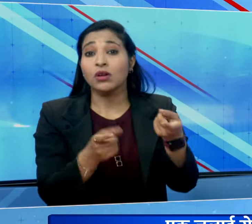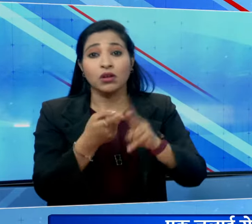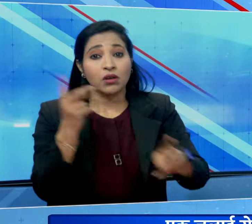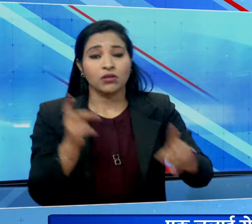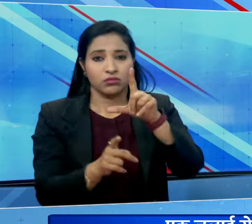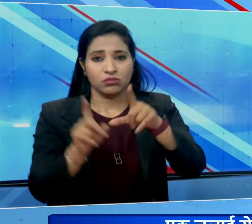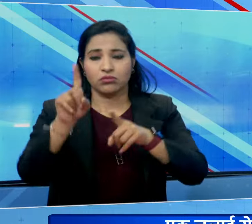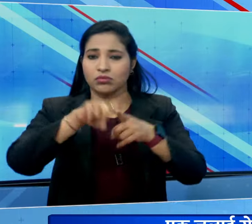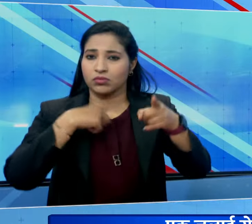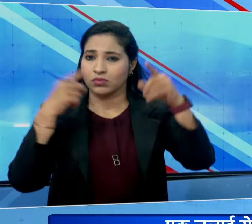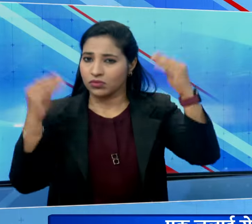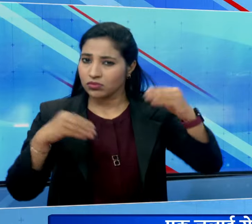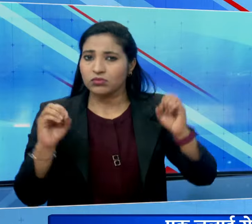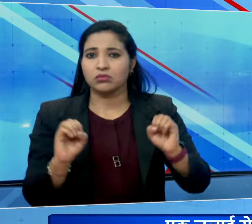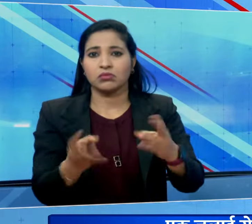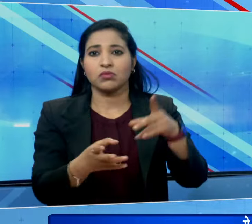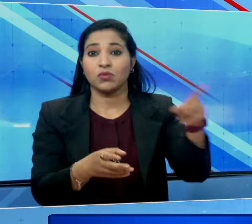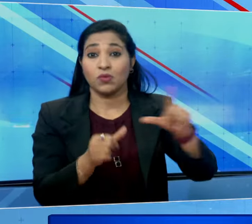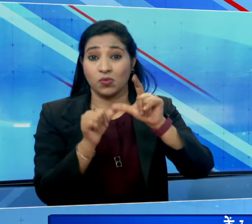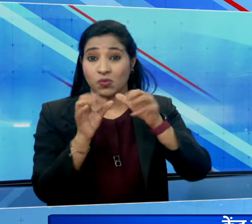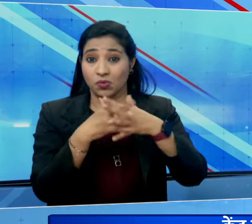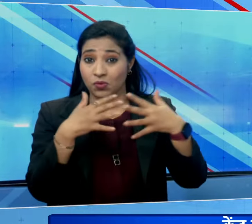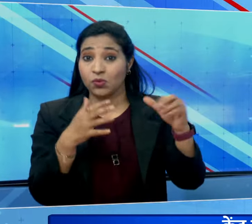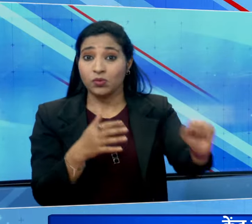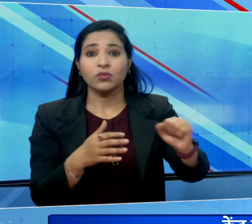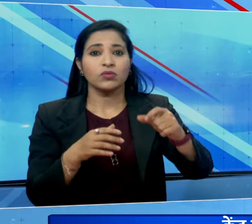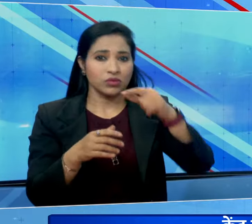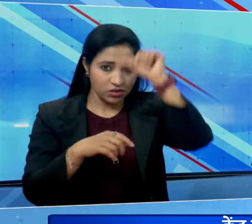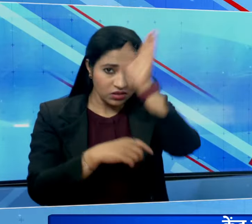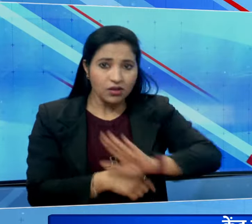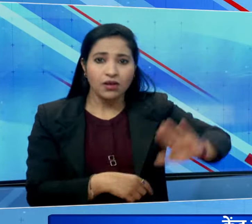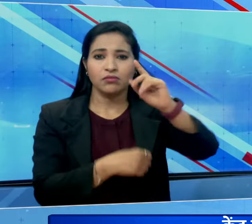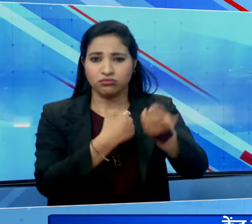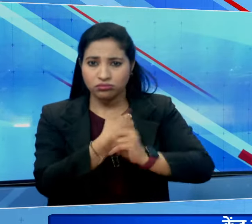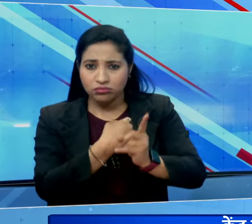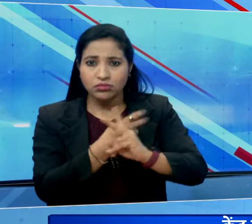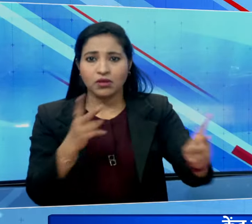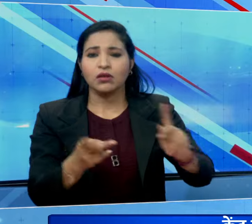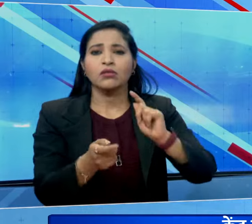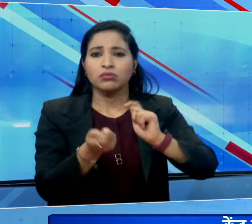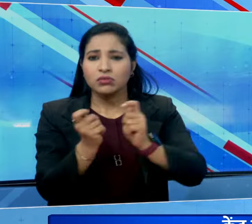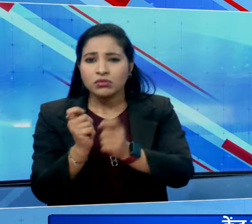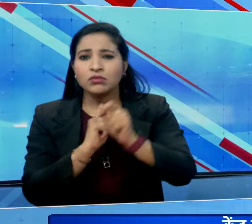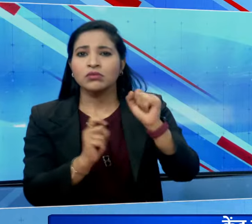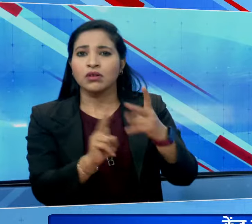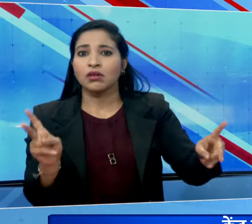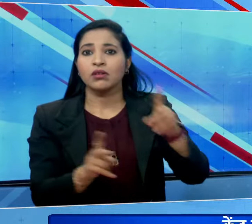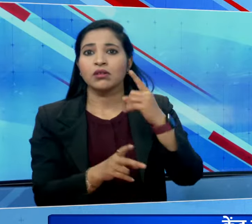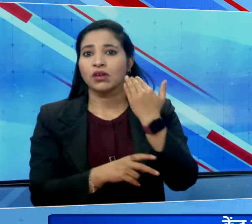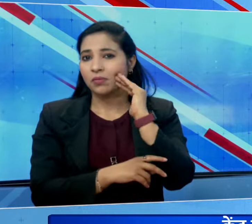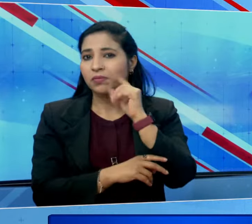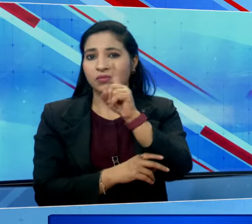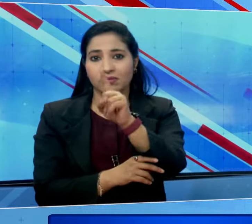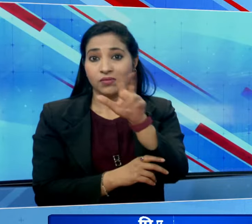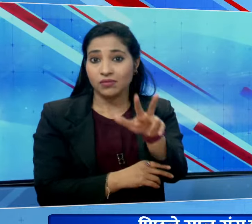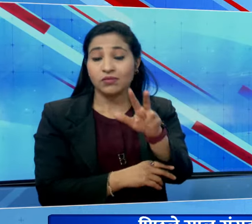लागू होंगे यह कानून उप निवेशक युग के भारतीय दंड संहिता दंड प्रक्रिया हिता और